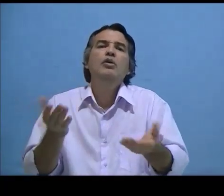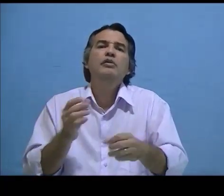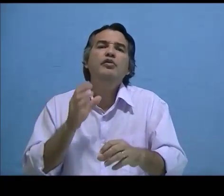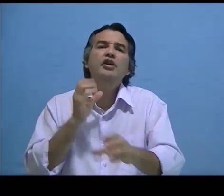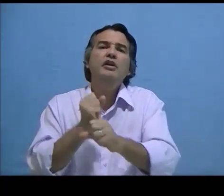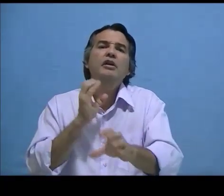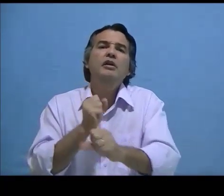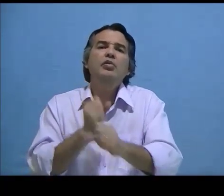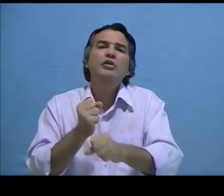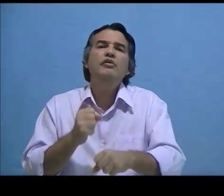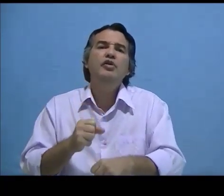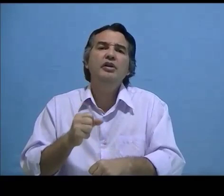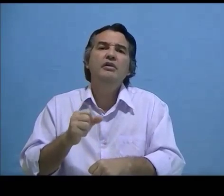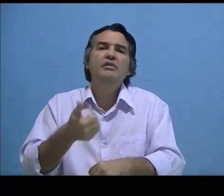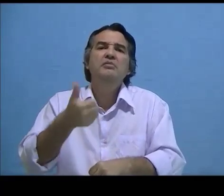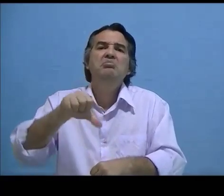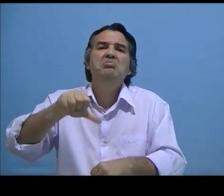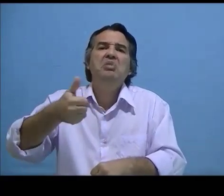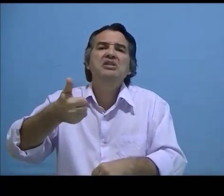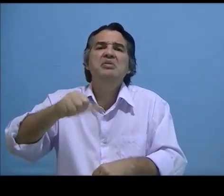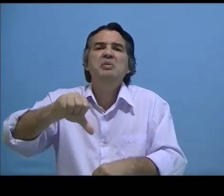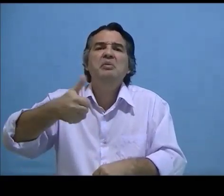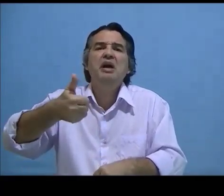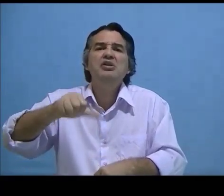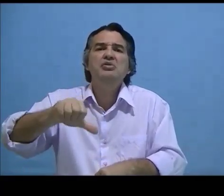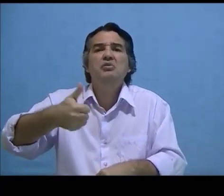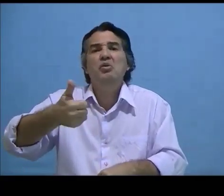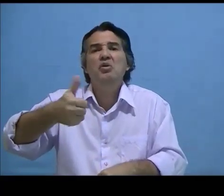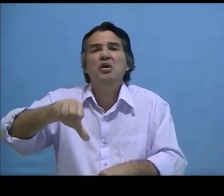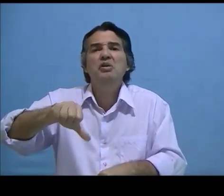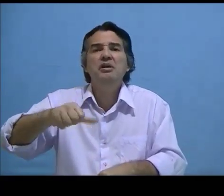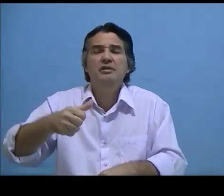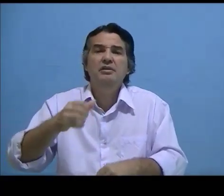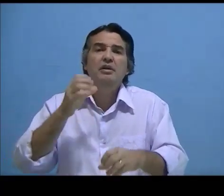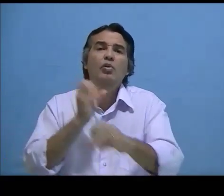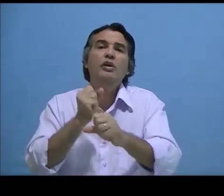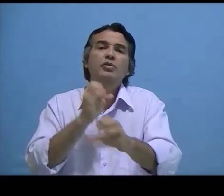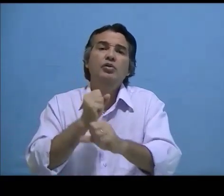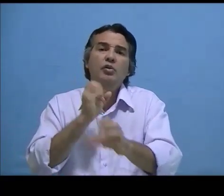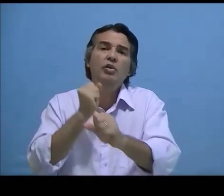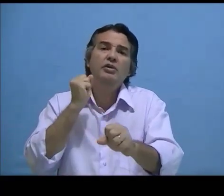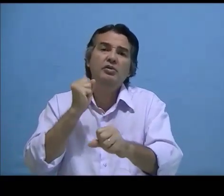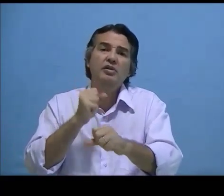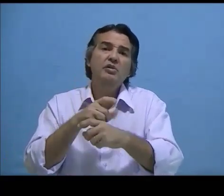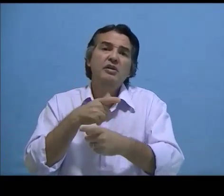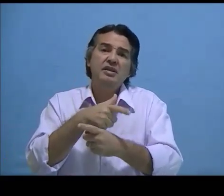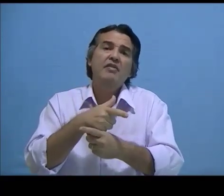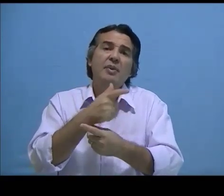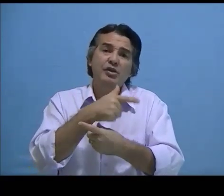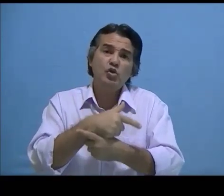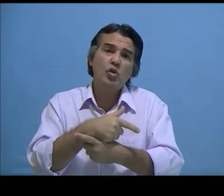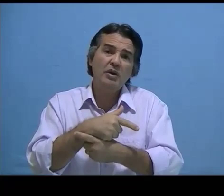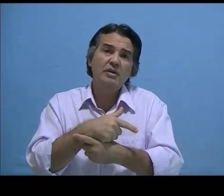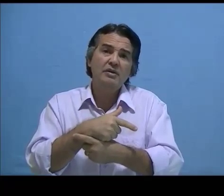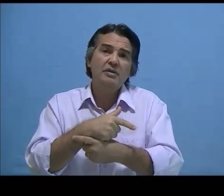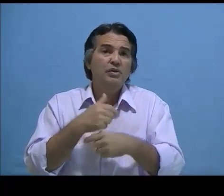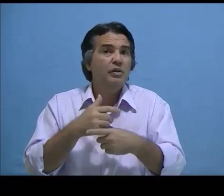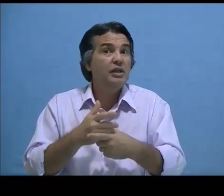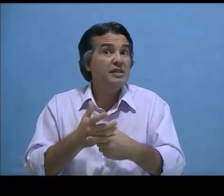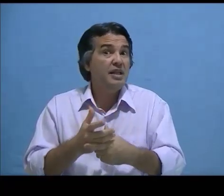Quanto foi? Quanto foi? Para cima, para baixo? Boa, ruim? Quanto? Quanto? Então serve para soma, não